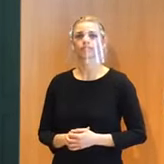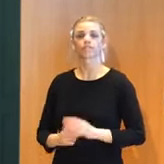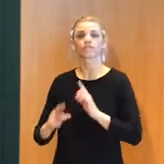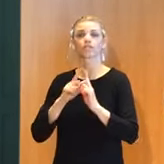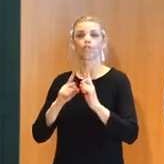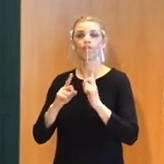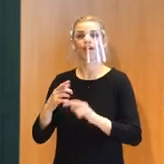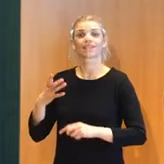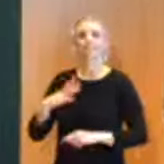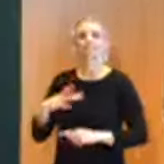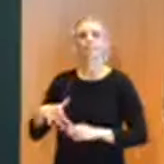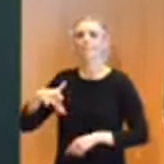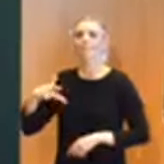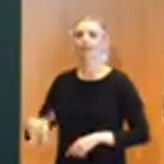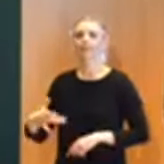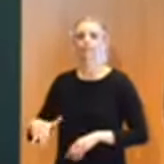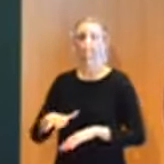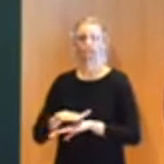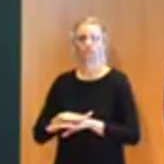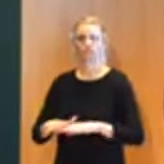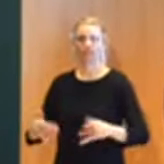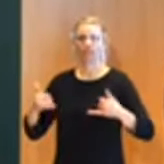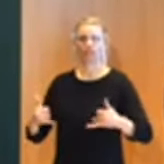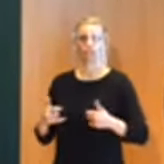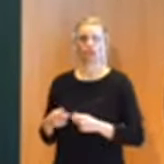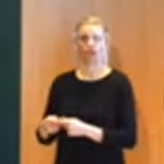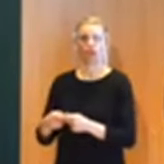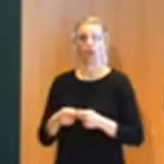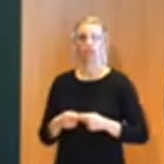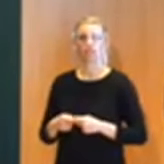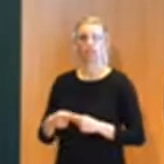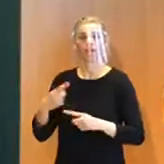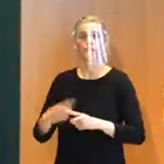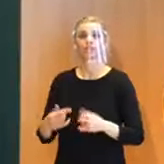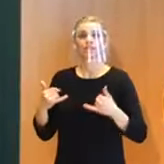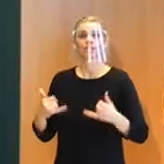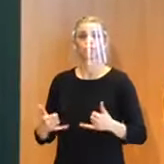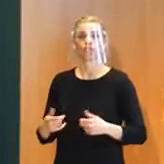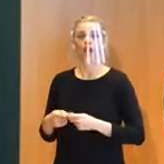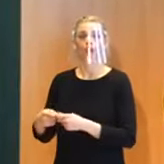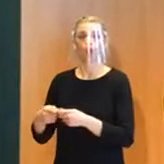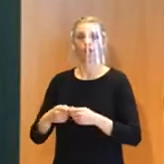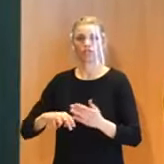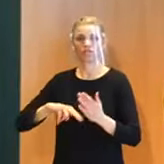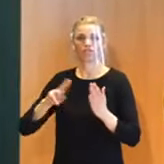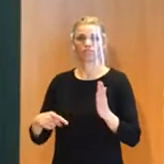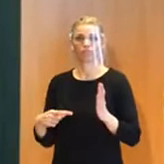Rokovať chceme prednostne na pôdoryse dnešnej koalície a dnešnej koaličnej zmluvy.